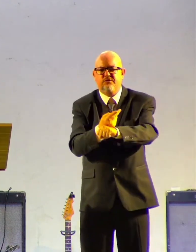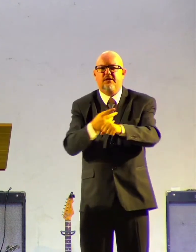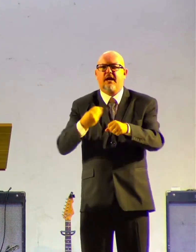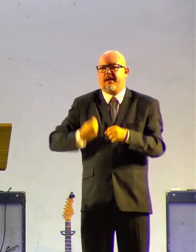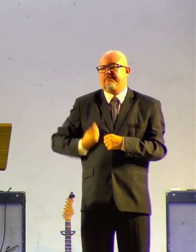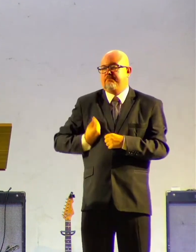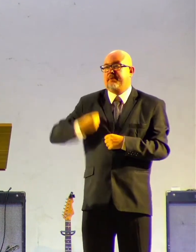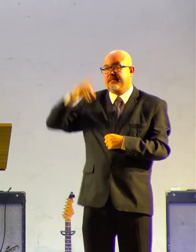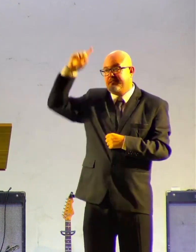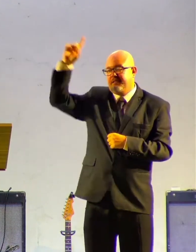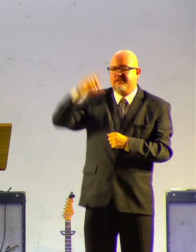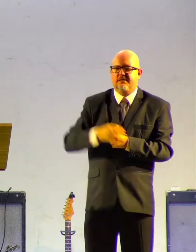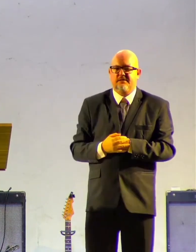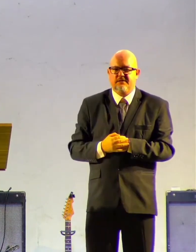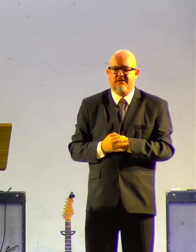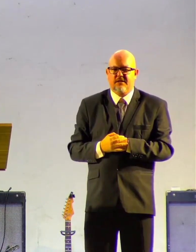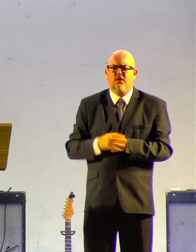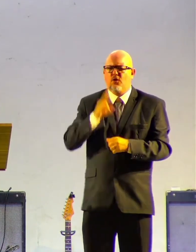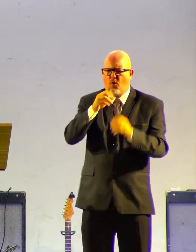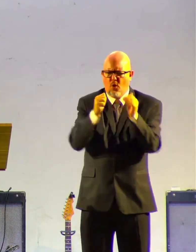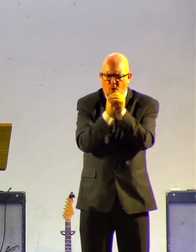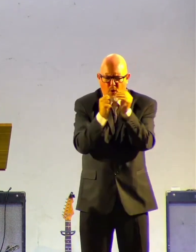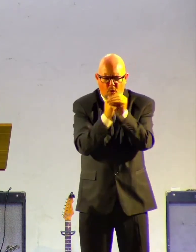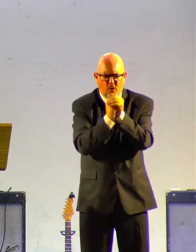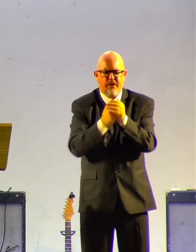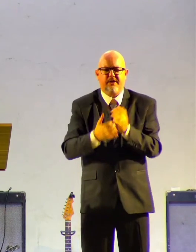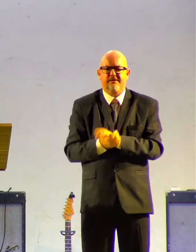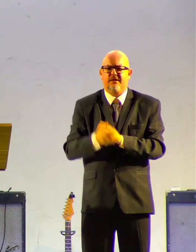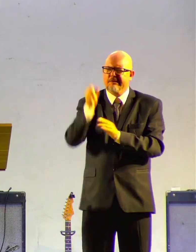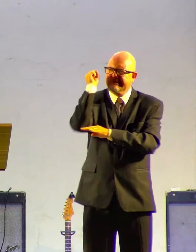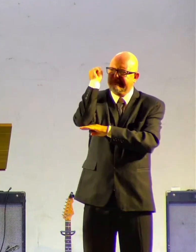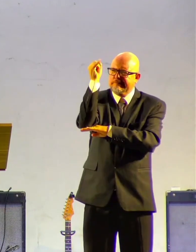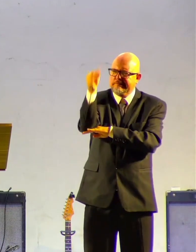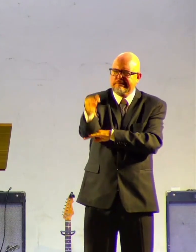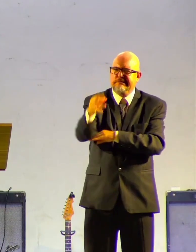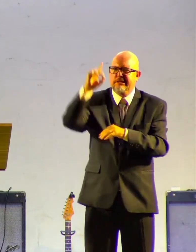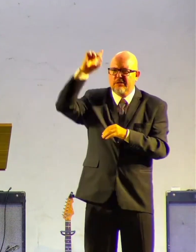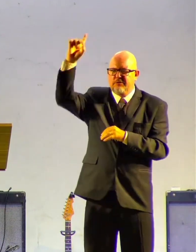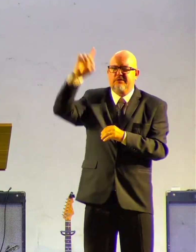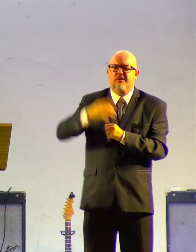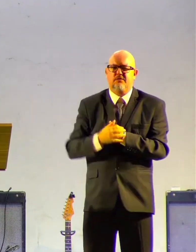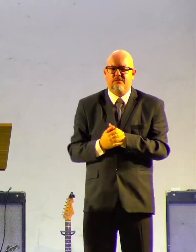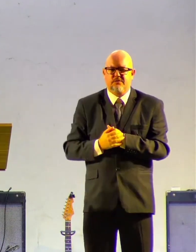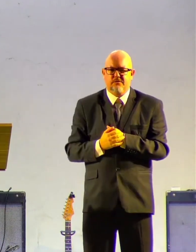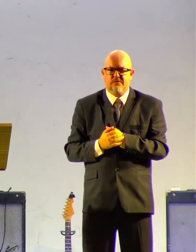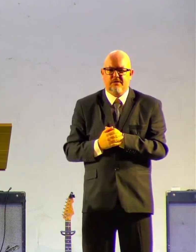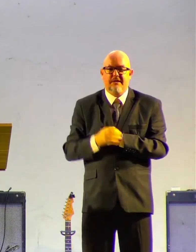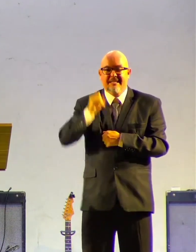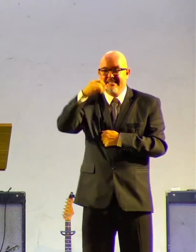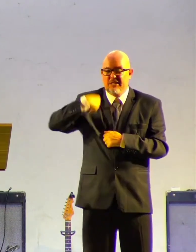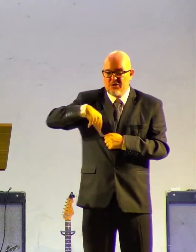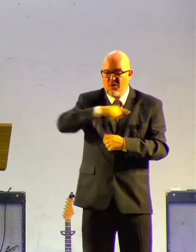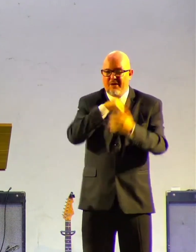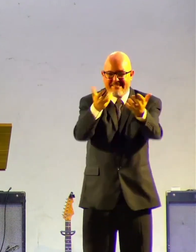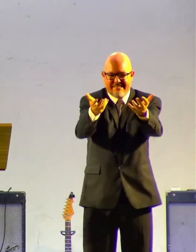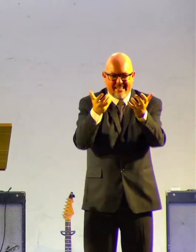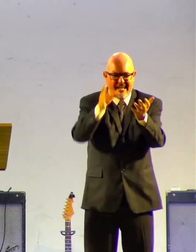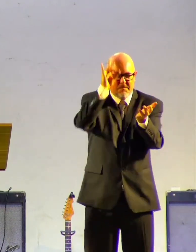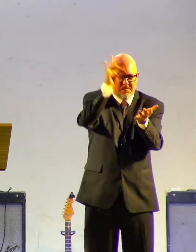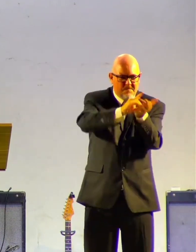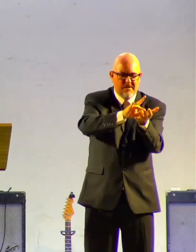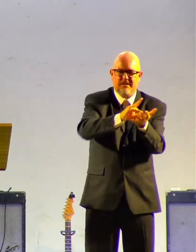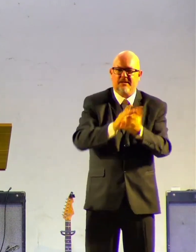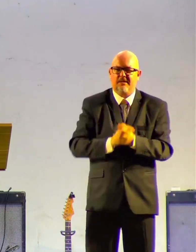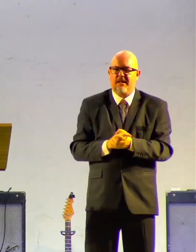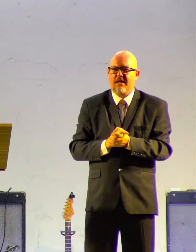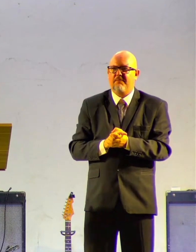de Deus, nas vigílias de oração, nas madrugadas com Deus. Se nós queremos